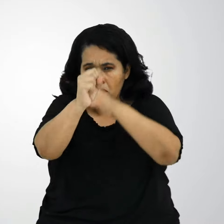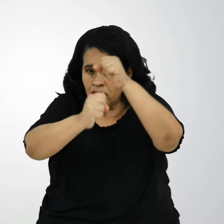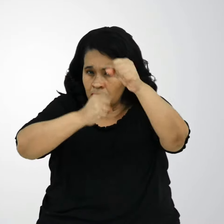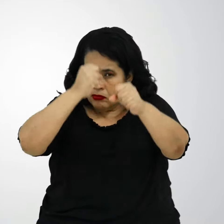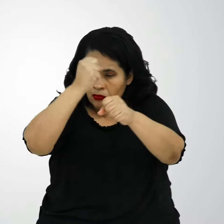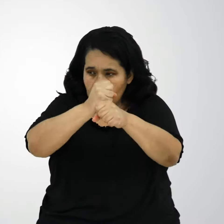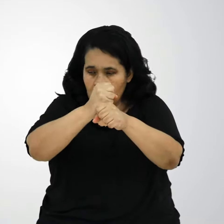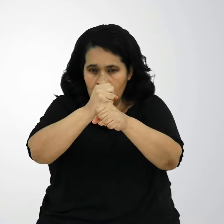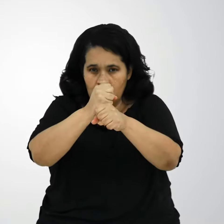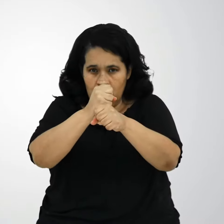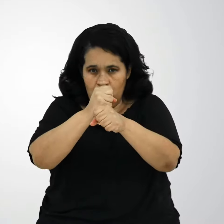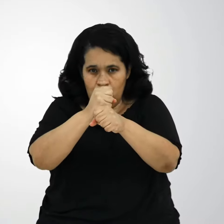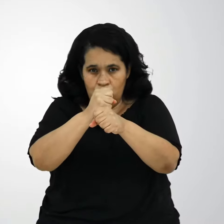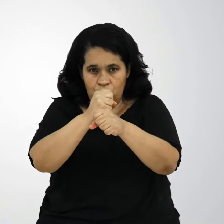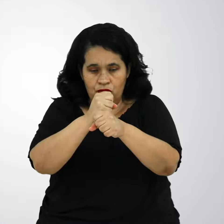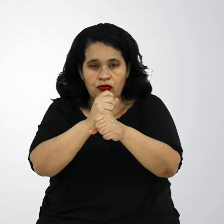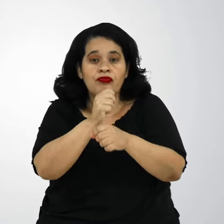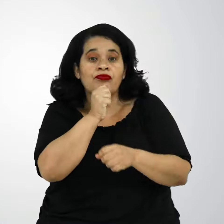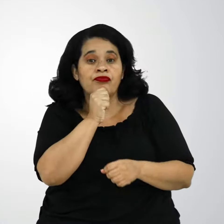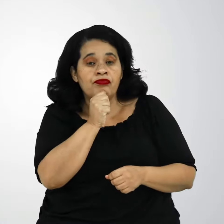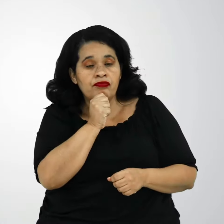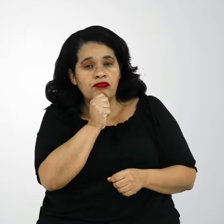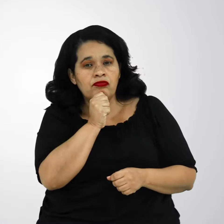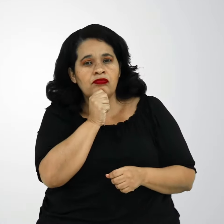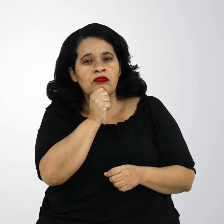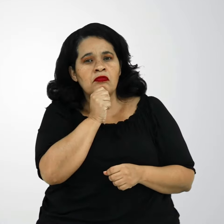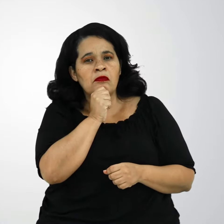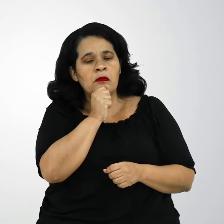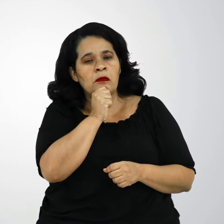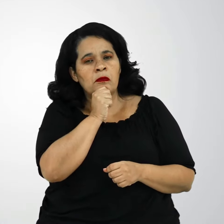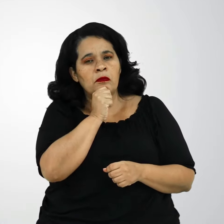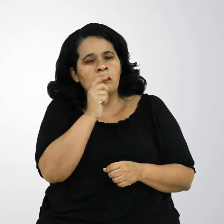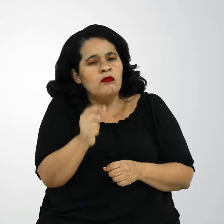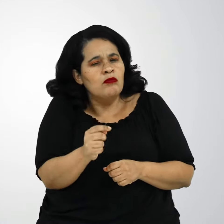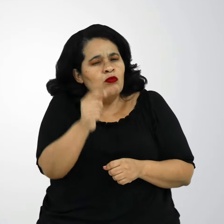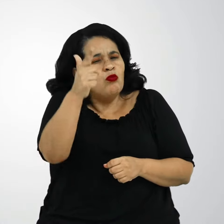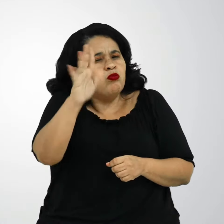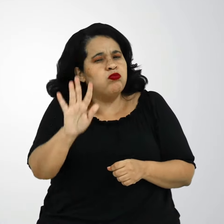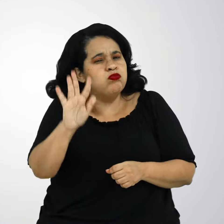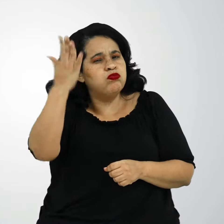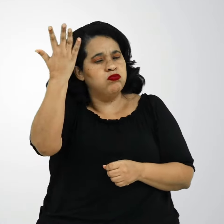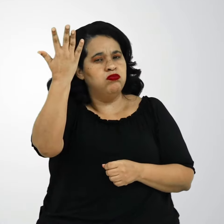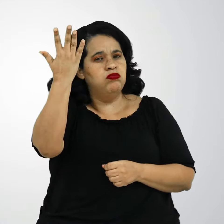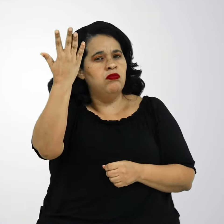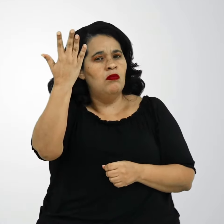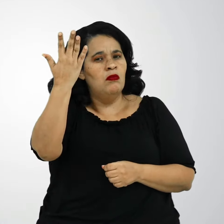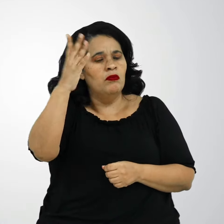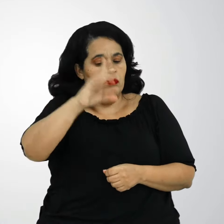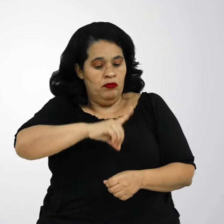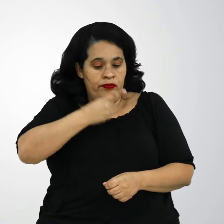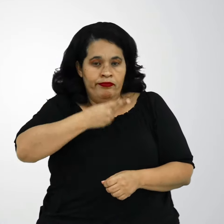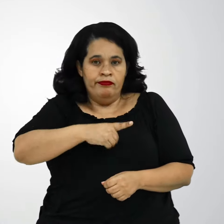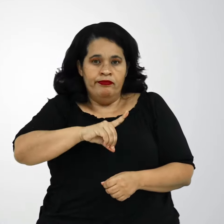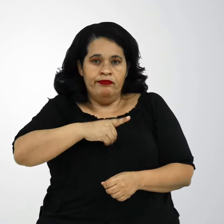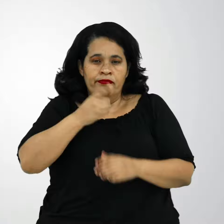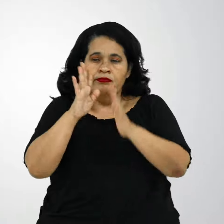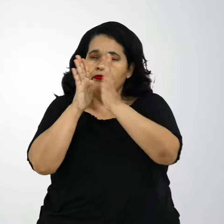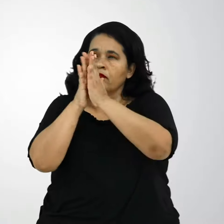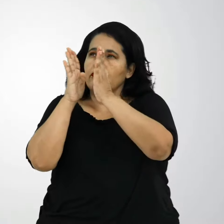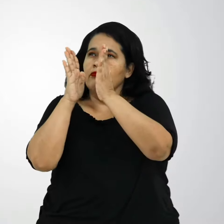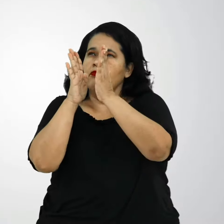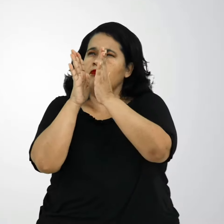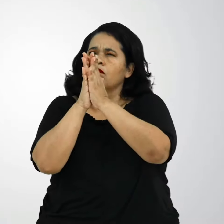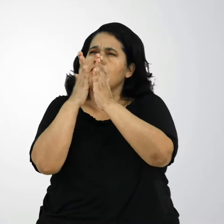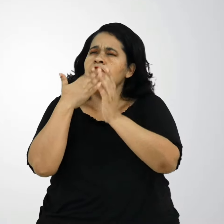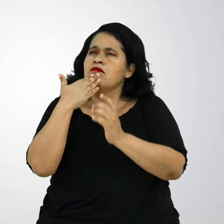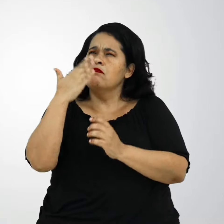terminado, mas estava no limiar disso acontecer. Então ele se coloca em oração, buscando o agir de Deus,